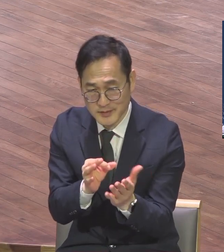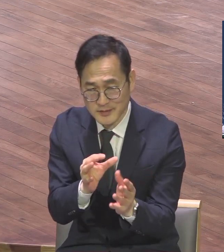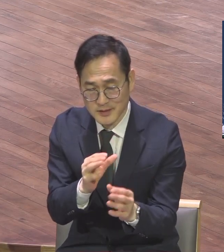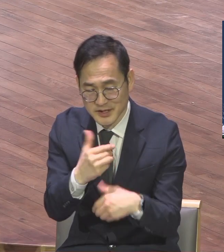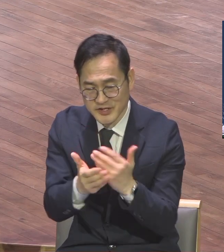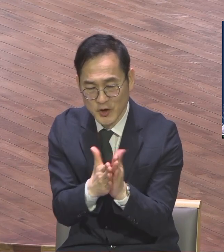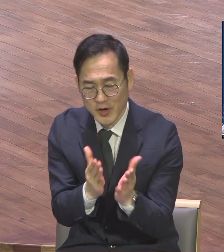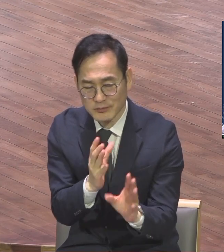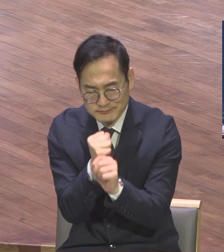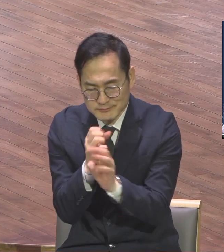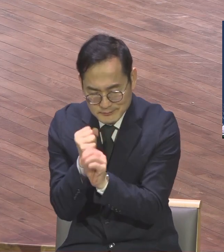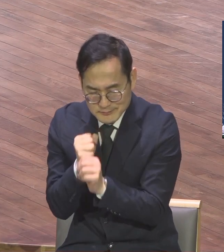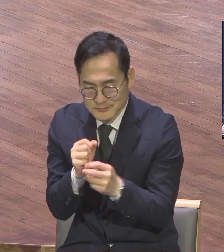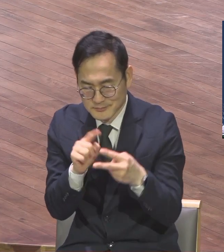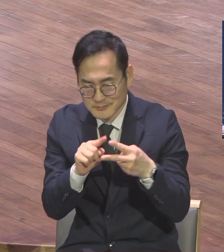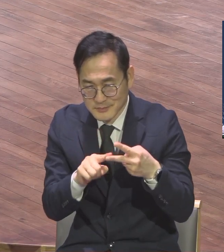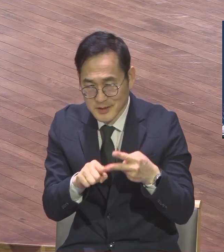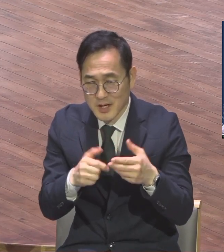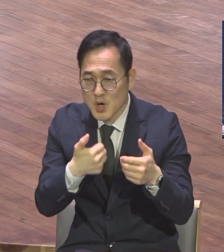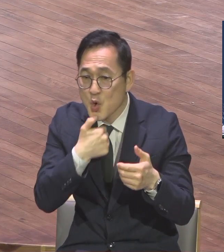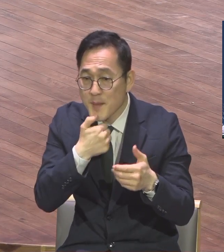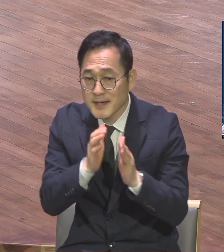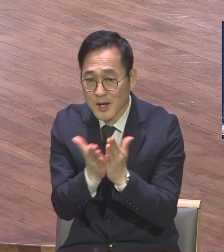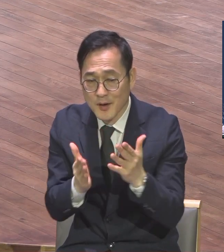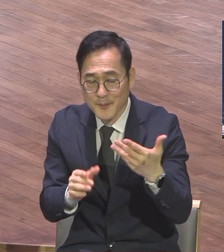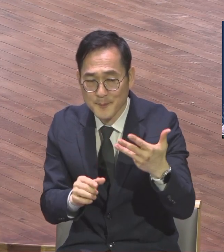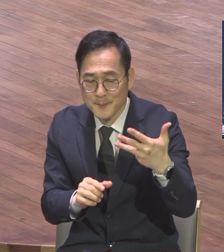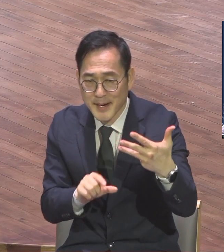로마서 8장 1절과 2절